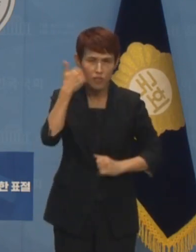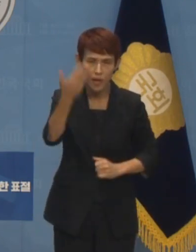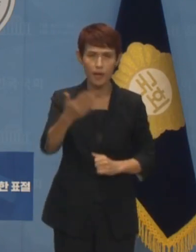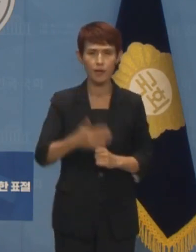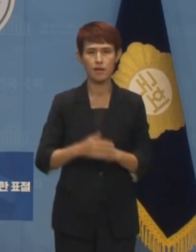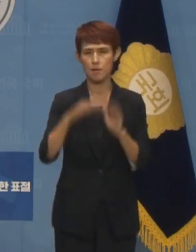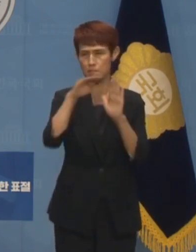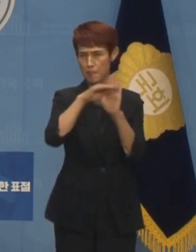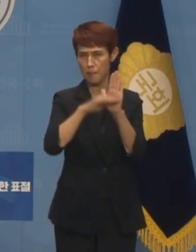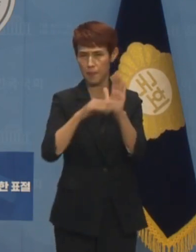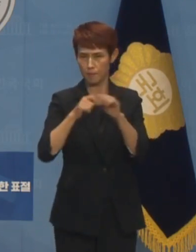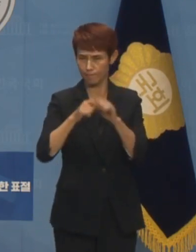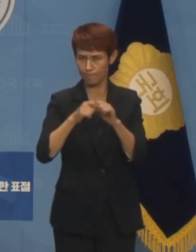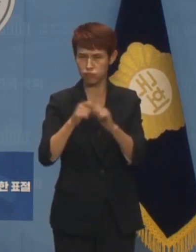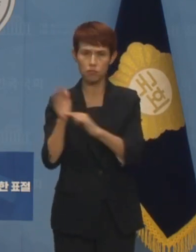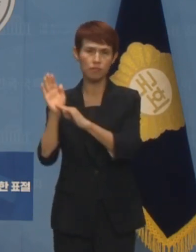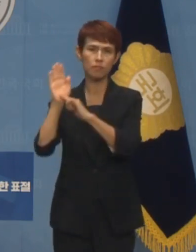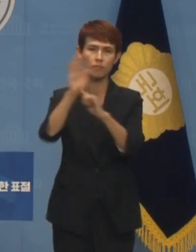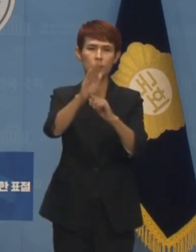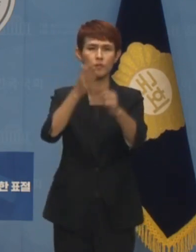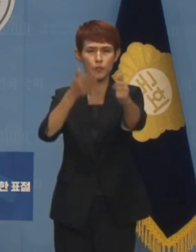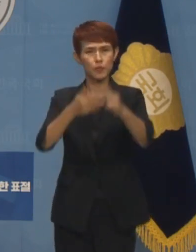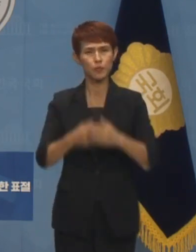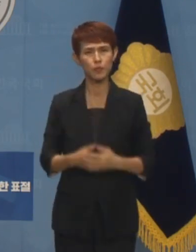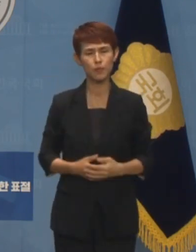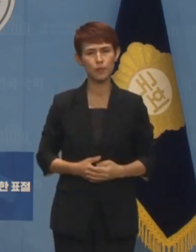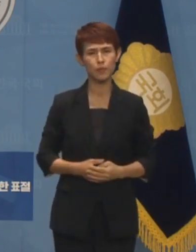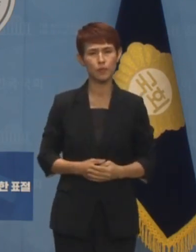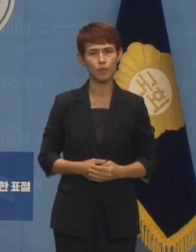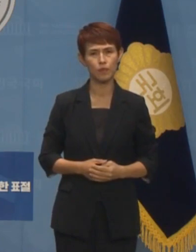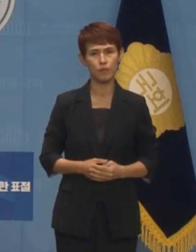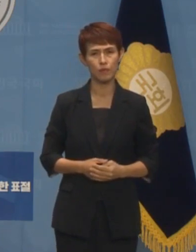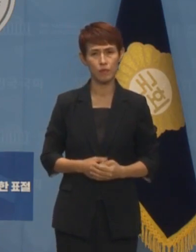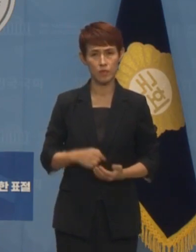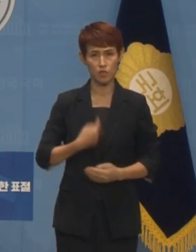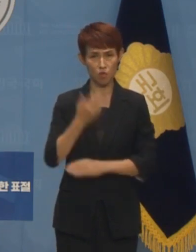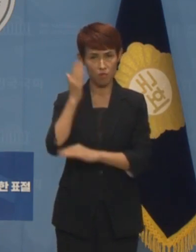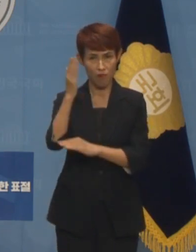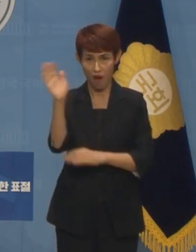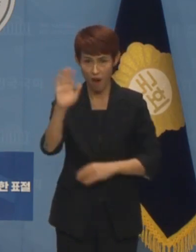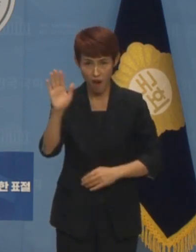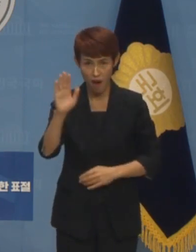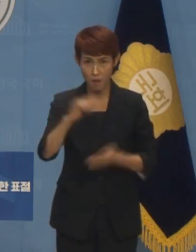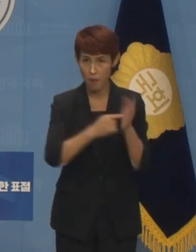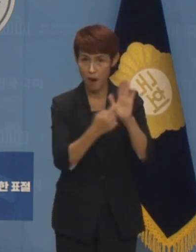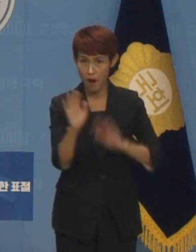과정을 소상히 밝혀야 할 것입니다. 스스로 밝히지 않는다면